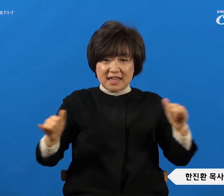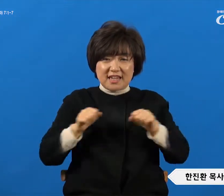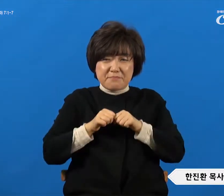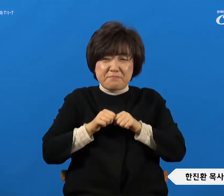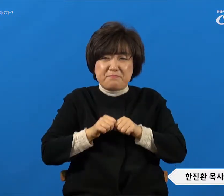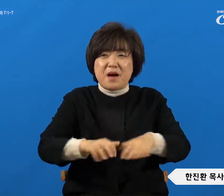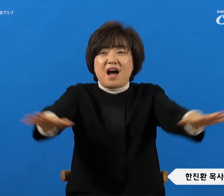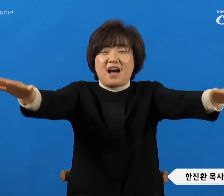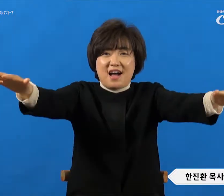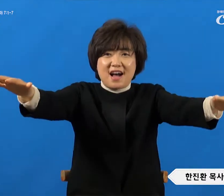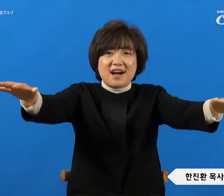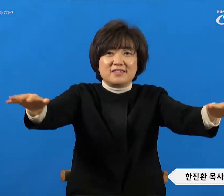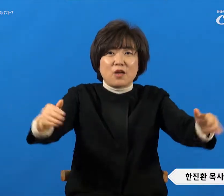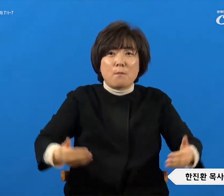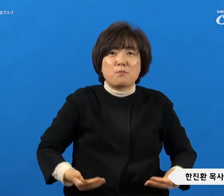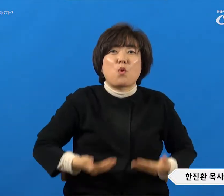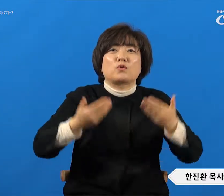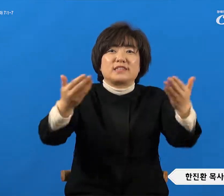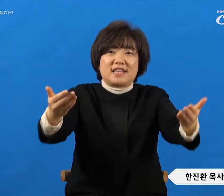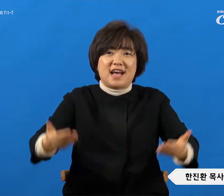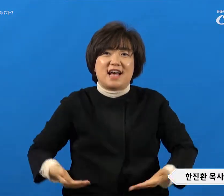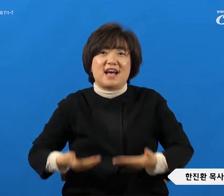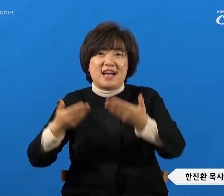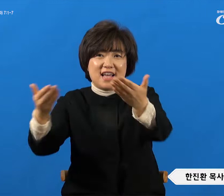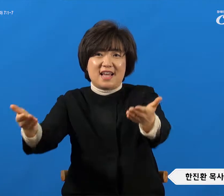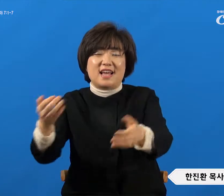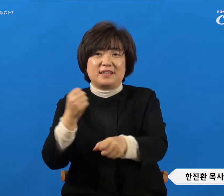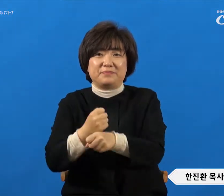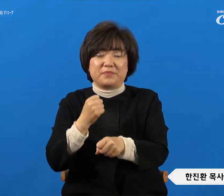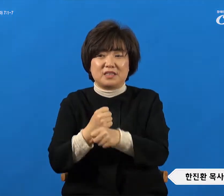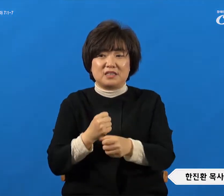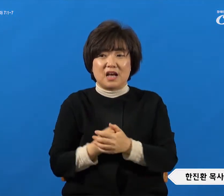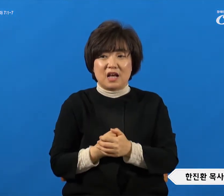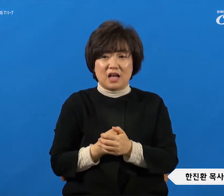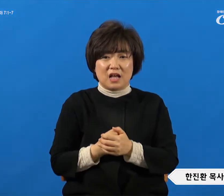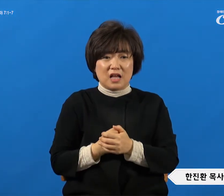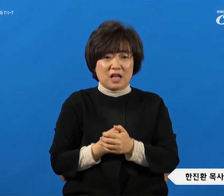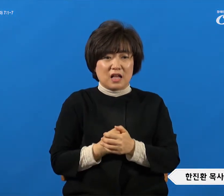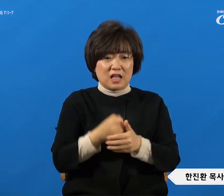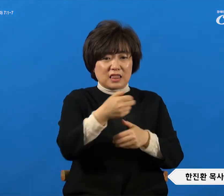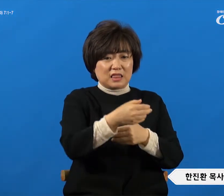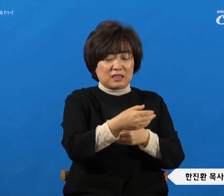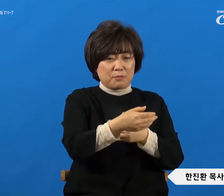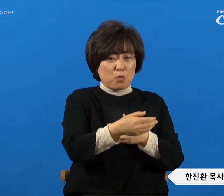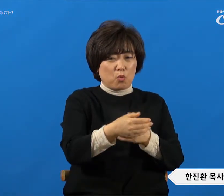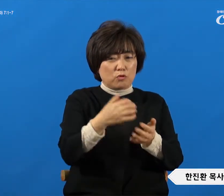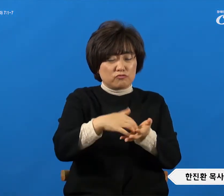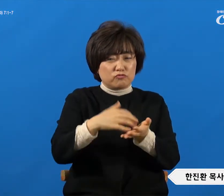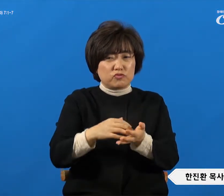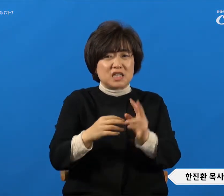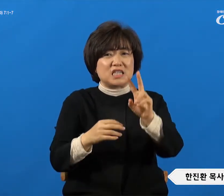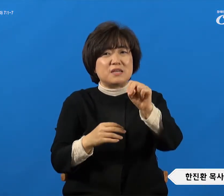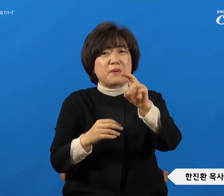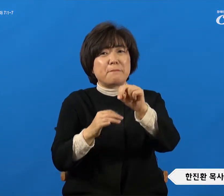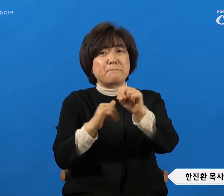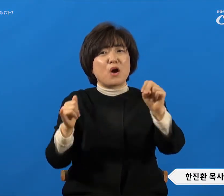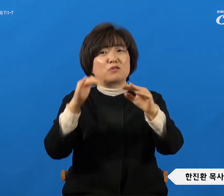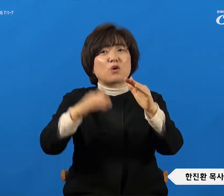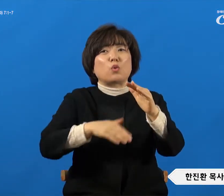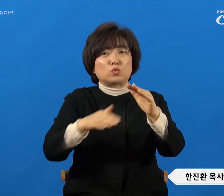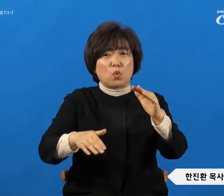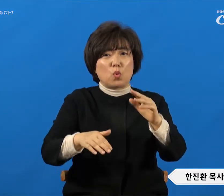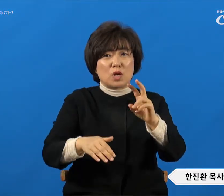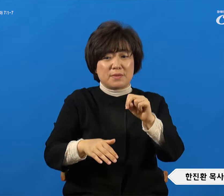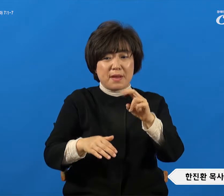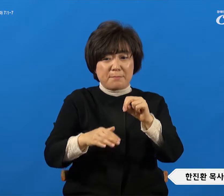합니다. 다락방이 5,000개고 교인이 2만 명인데 그 많은 다락방이 다